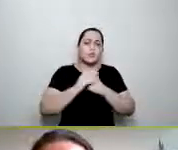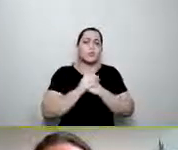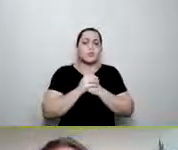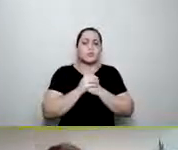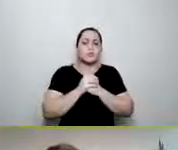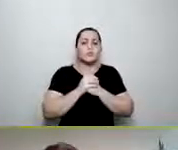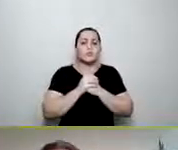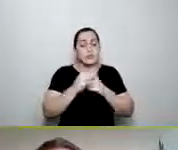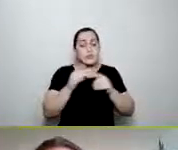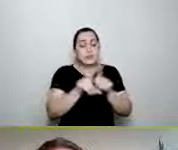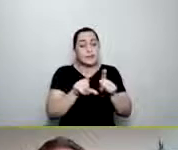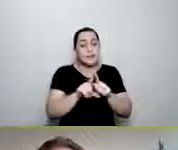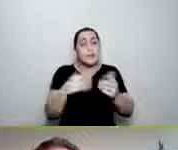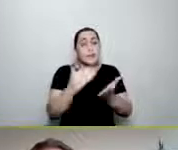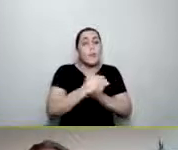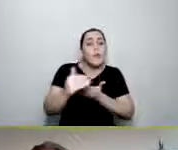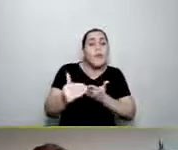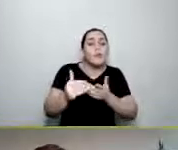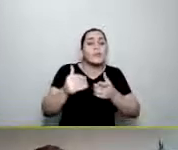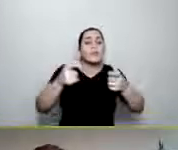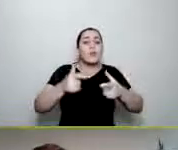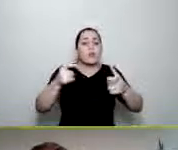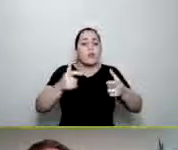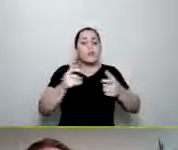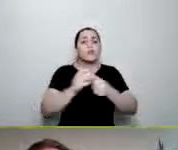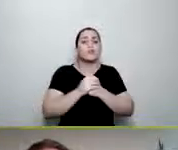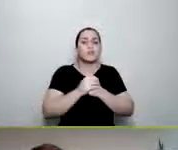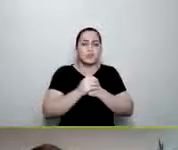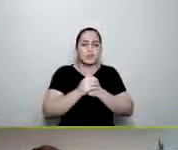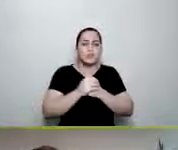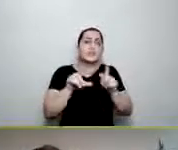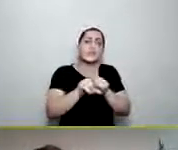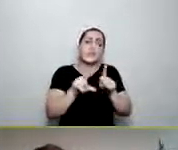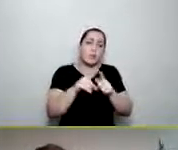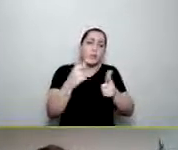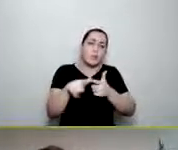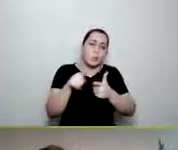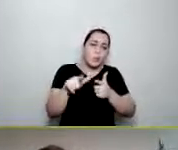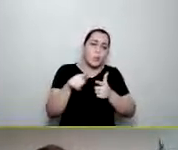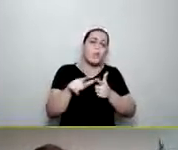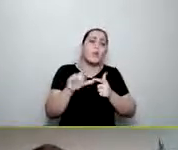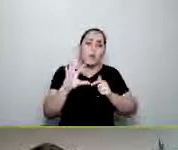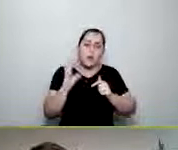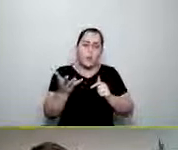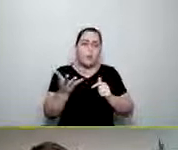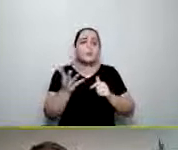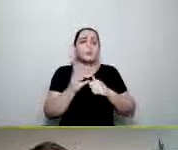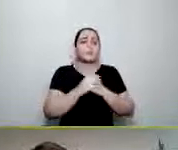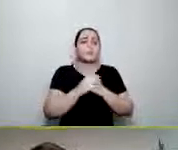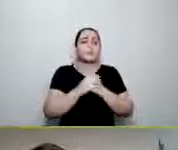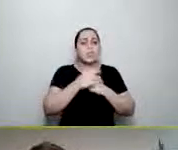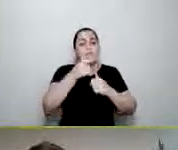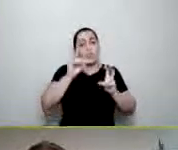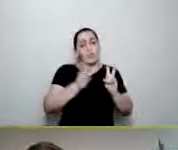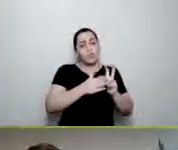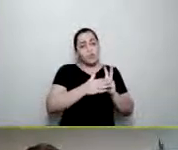são? Onde a gente começa, onde a gente termina a contar. E esse mesmo problema a gente também tem quando nós contamos as línguas indígenas. Tem